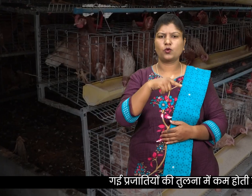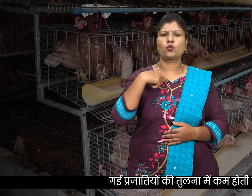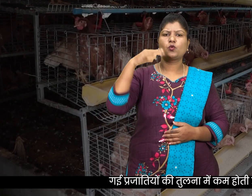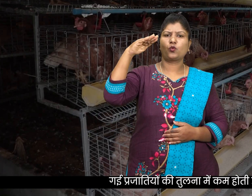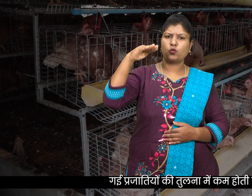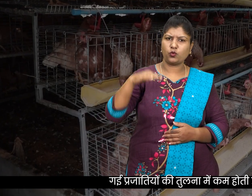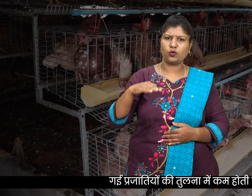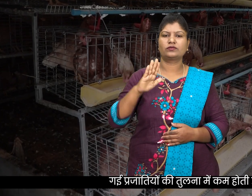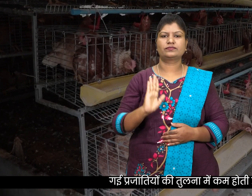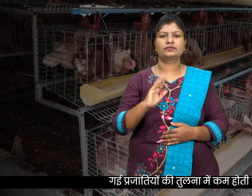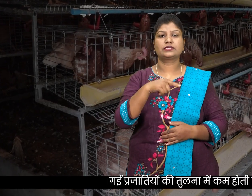है।